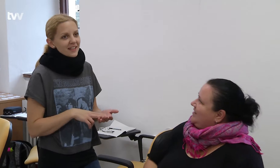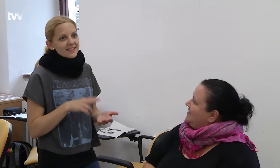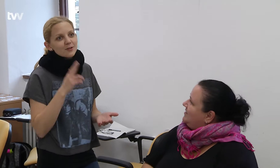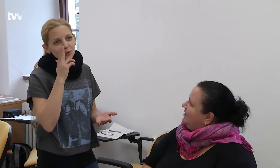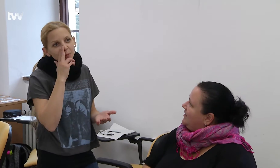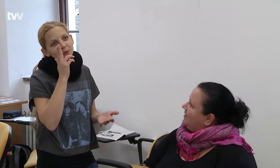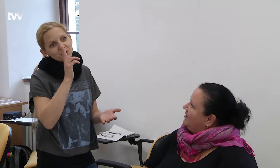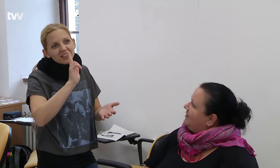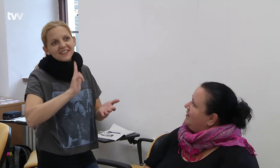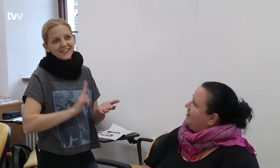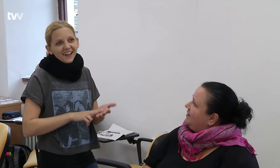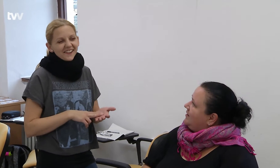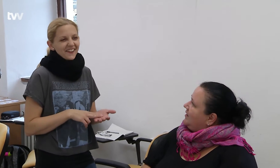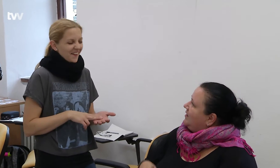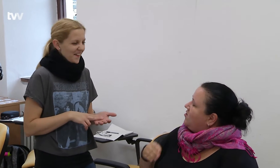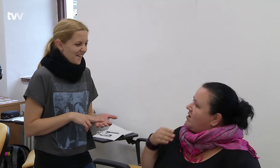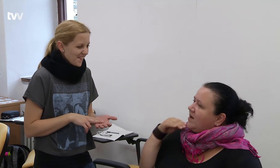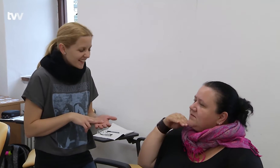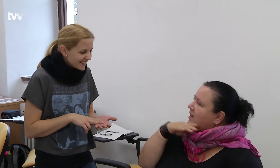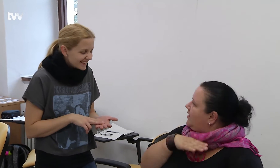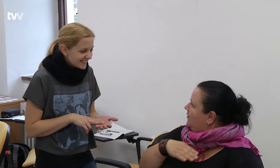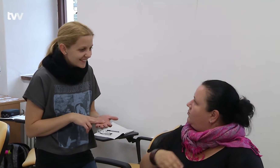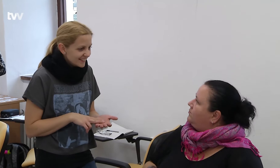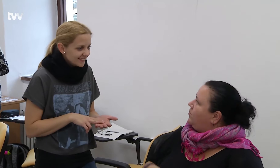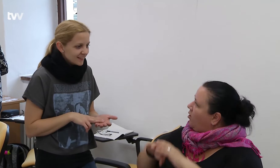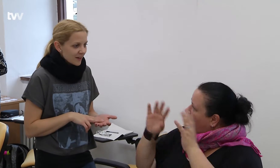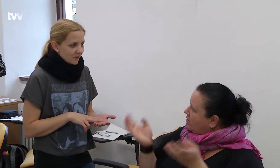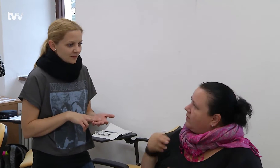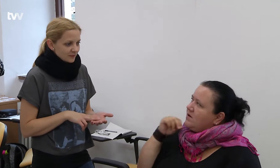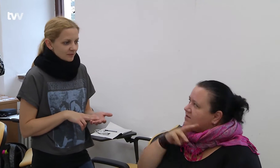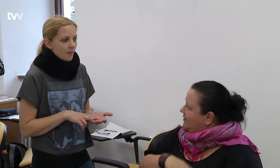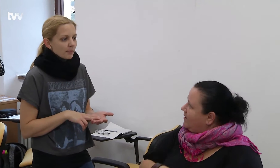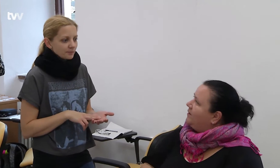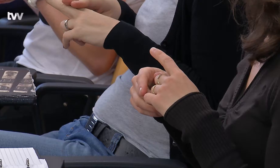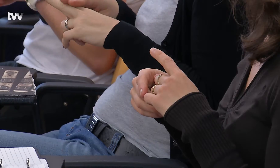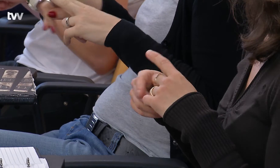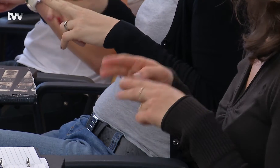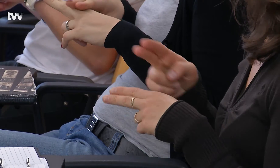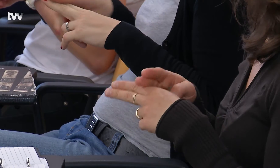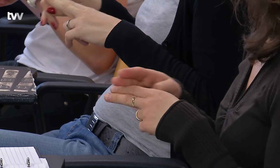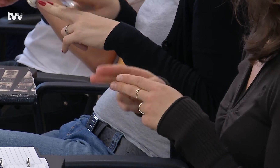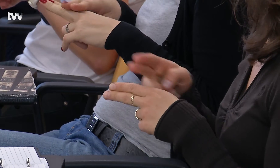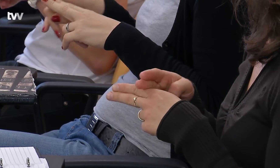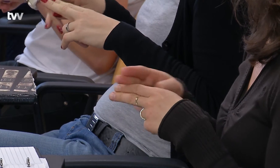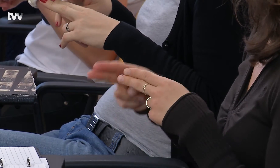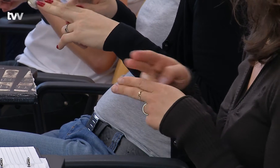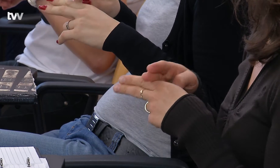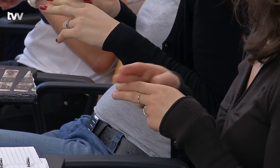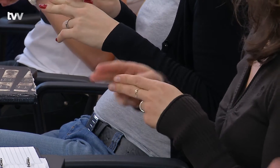roce 2008 vznikl zákon o komunikačních systémech neslyšících a hluchoslepých. Zanikl pojem znaková řeč, protože je lingvisticky